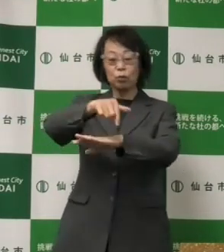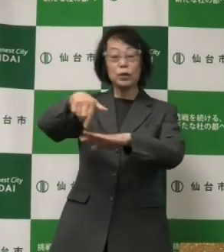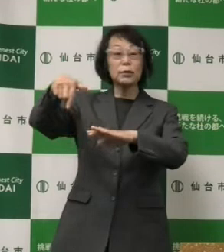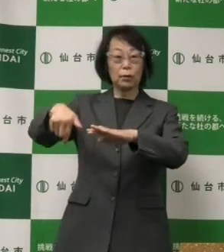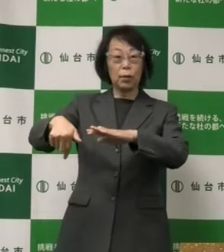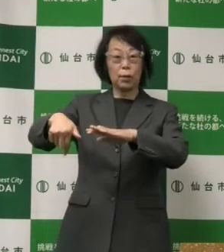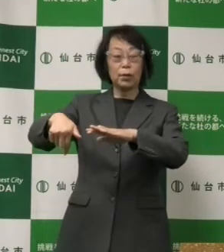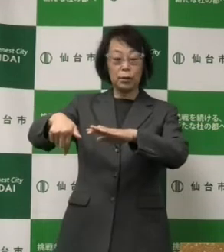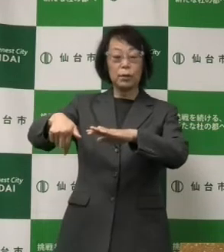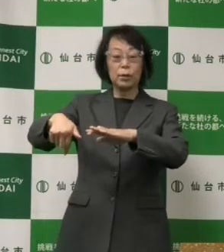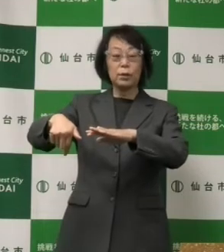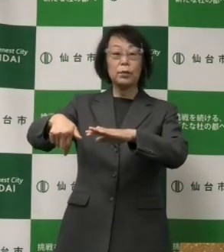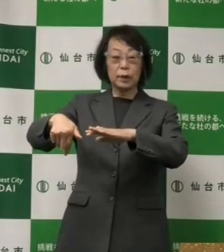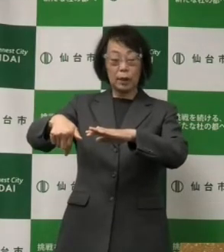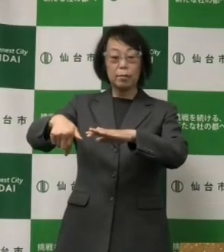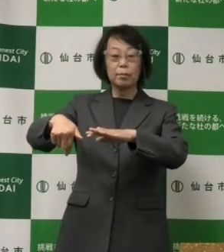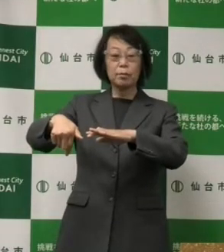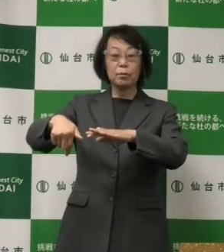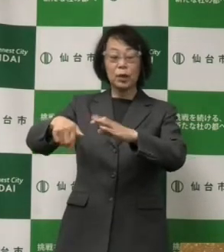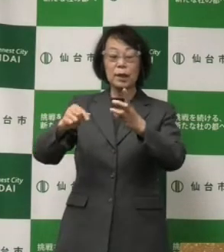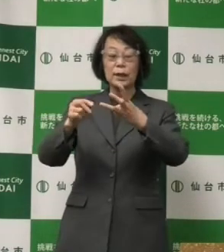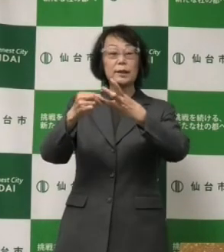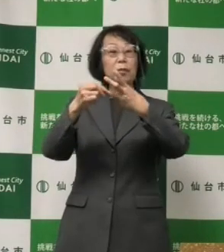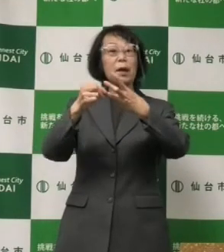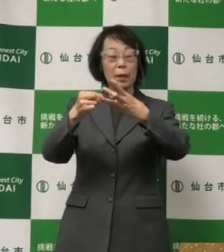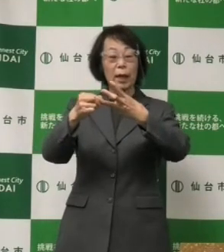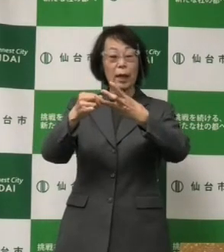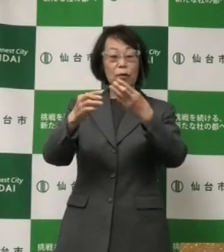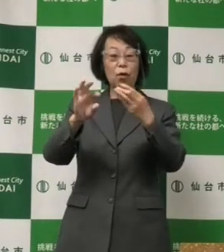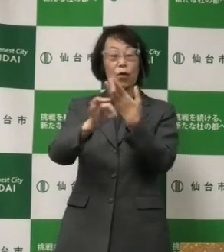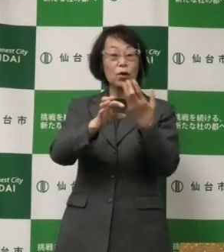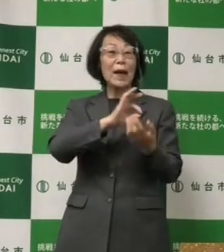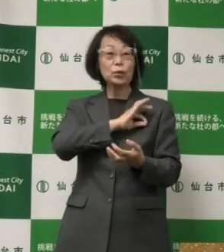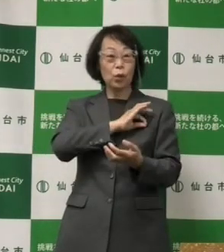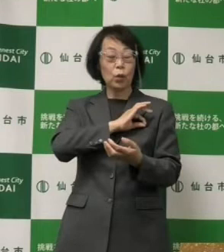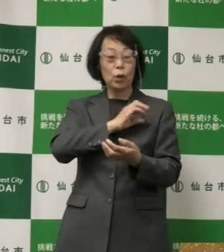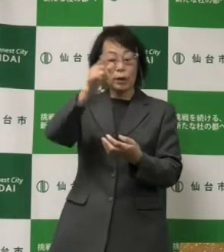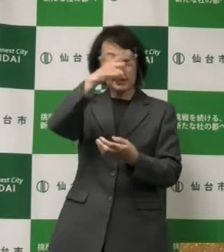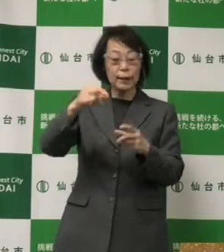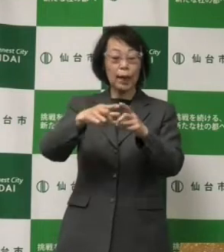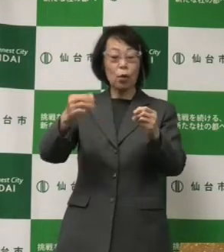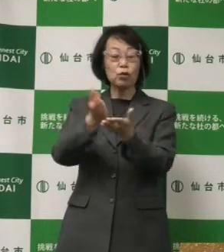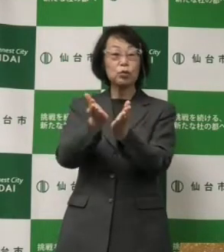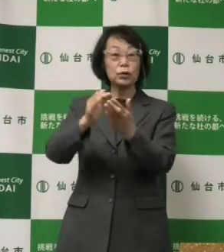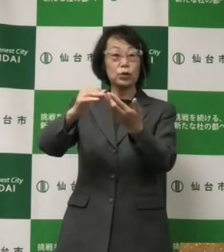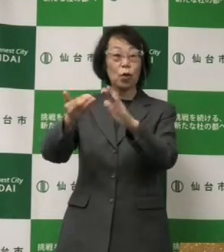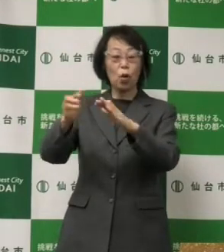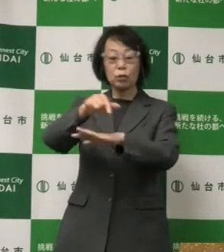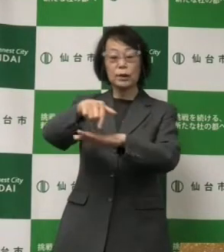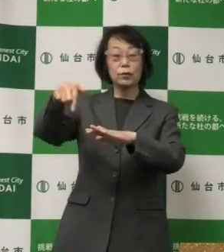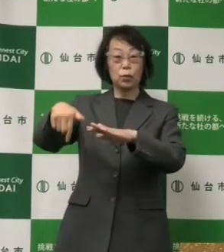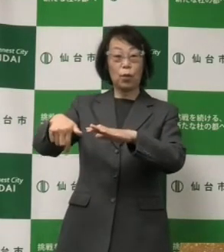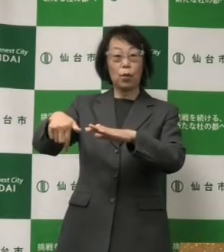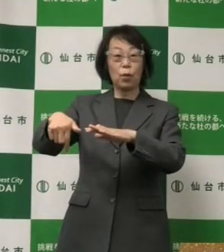ト、そして3番目の仮称仙台国分町プロジェ